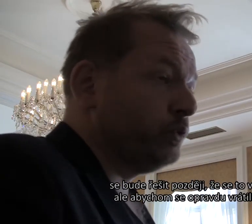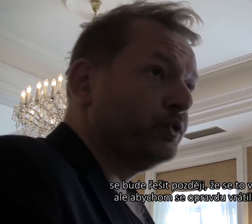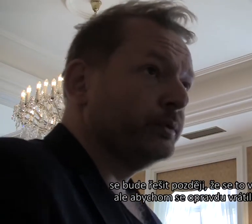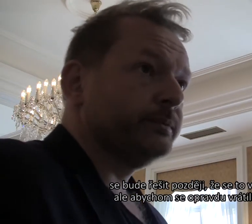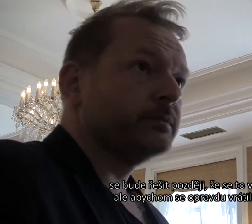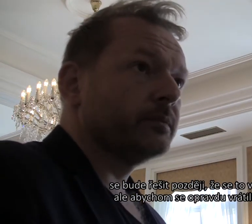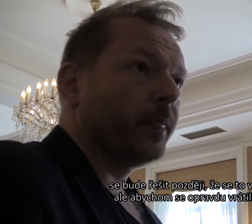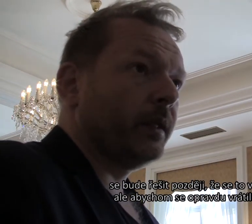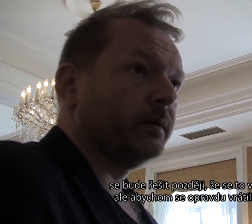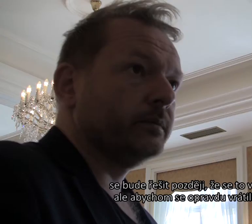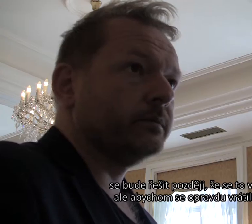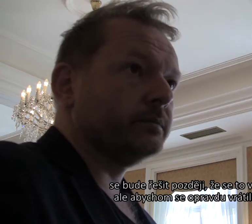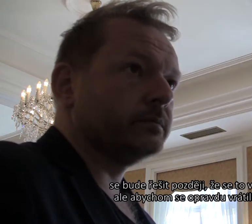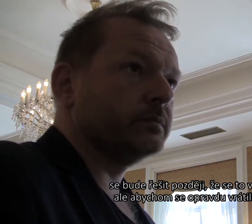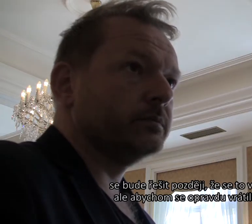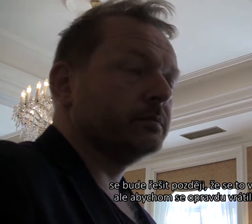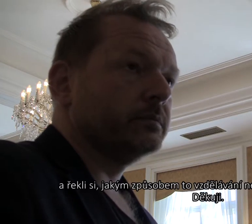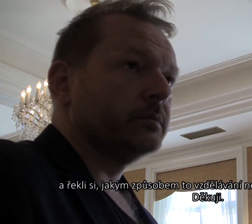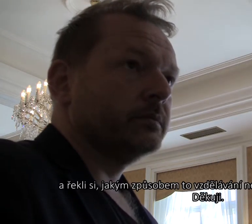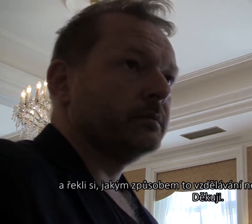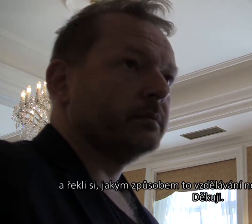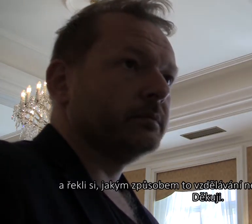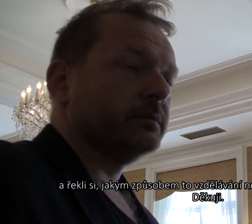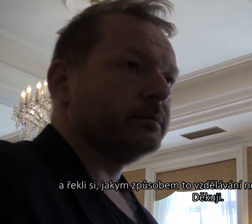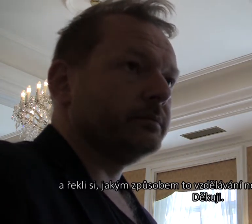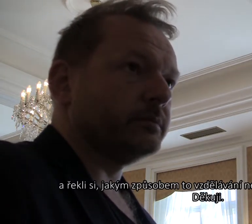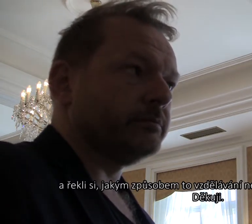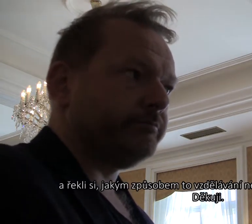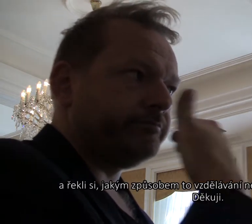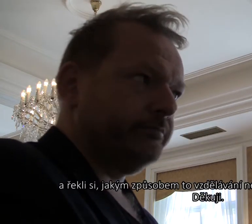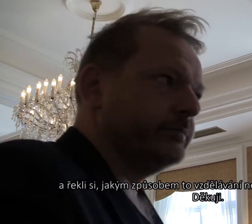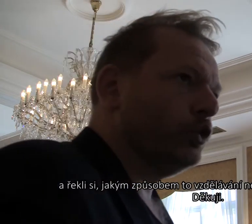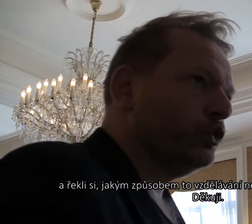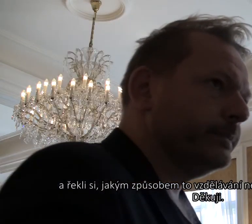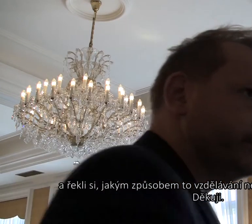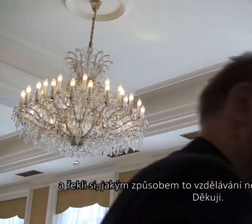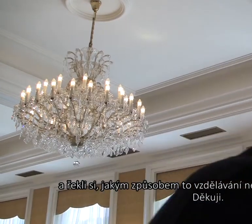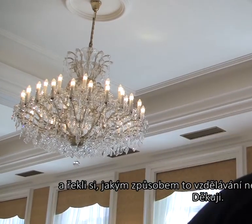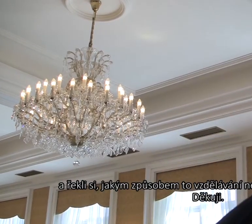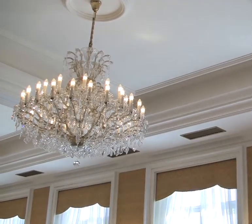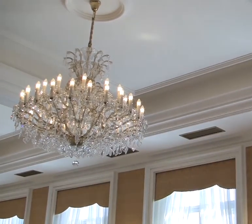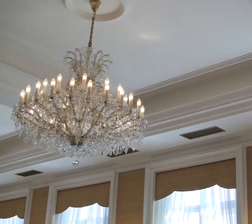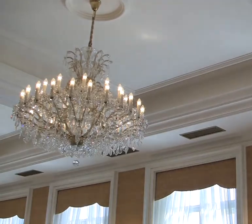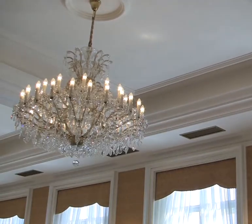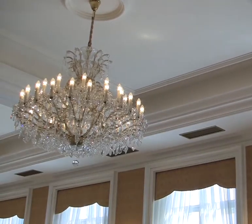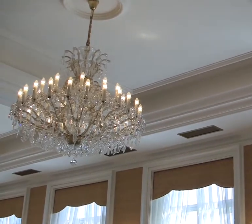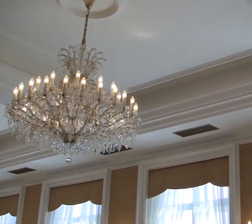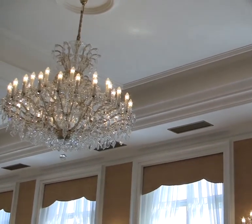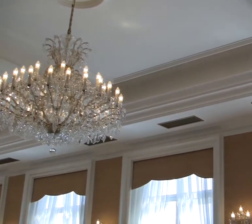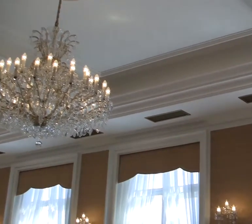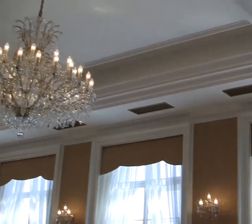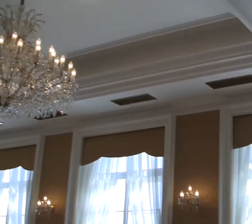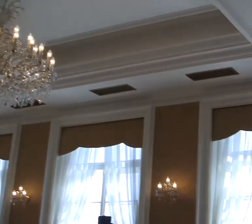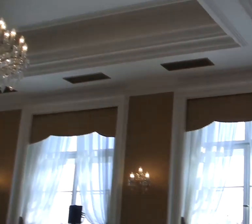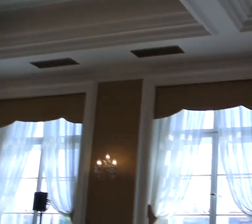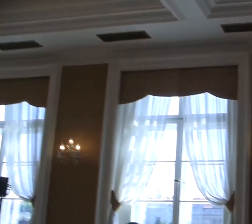časem, ale aby jsme se opravdu vrátili na začátek a řekli si, jakým způsobem vzdělávání neslyšících budeme řešit. Děkuji.